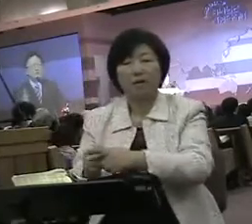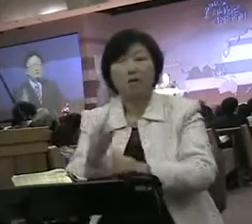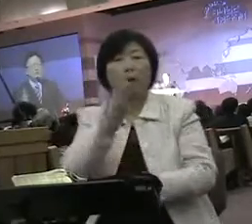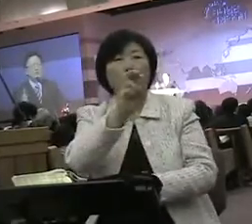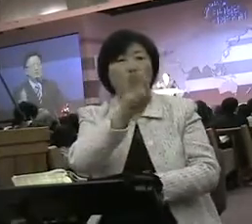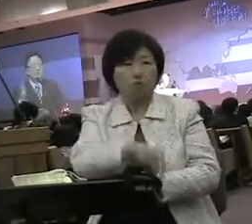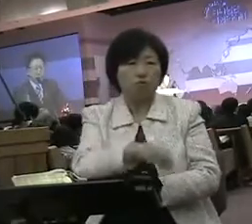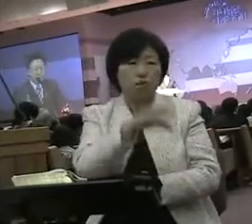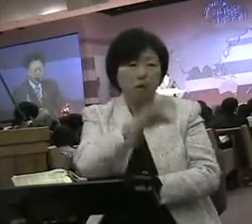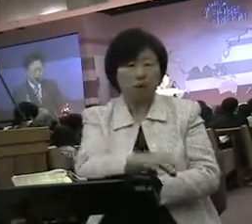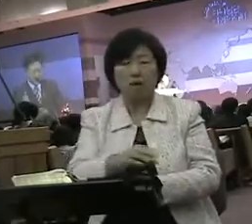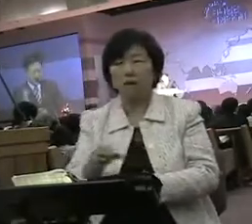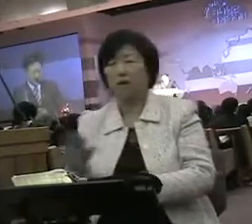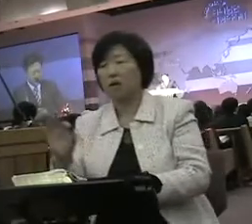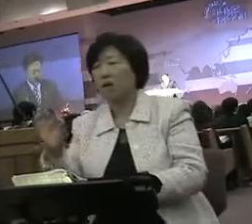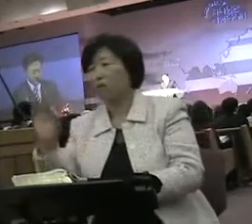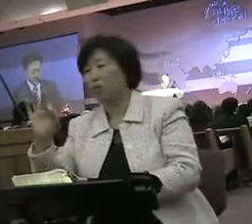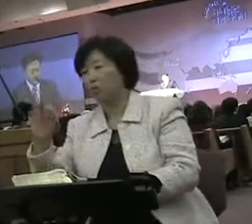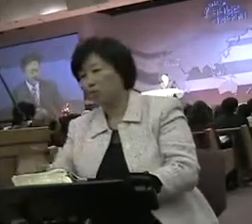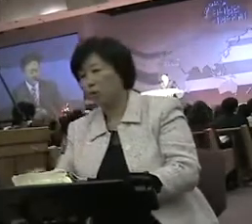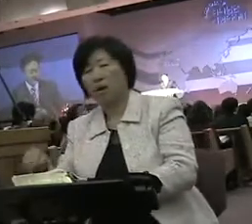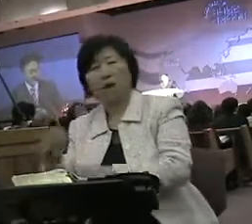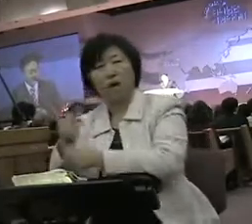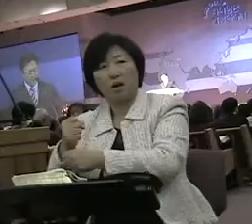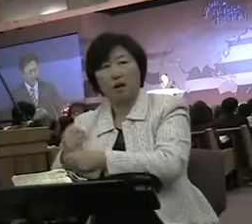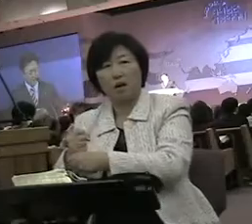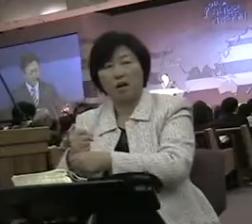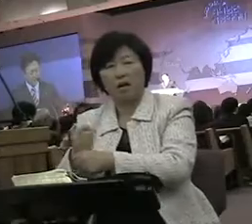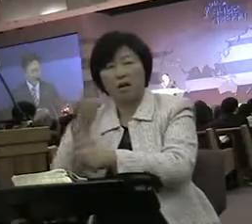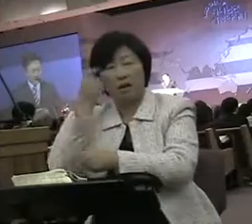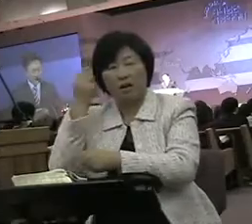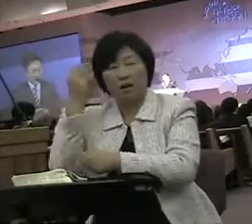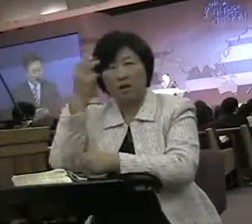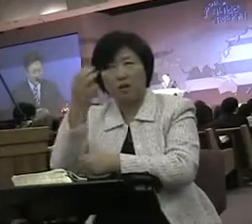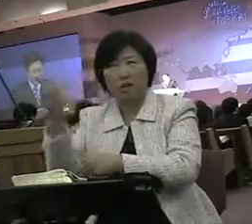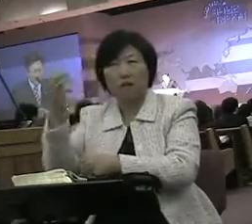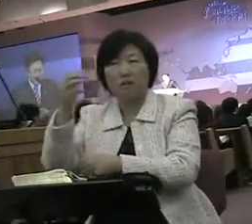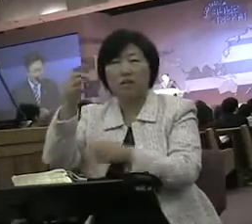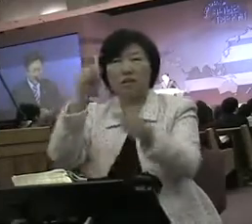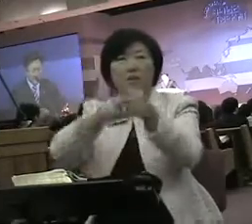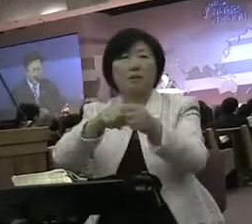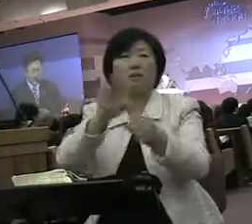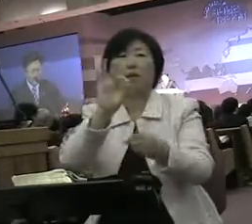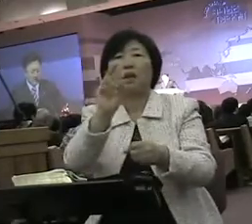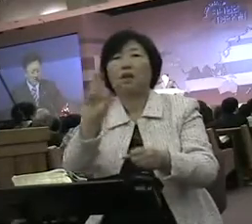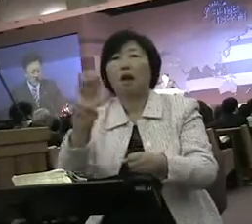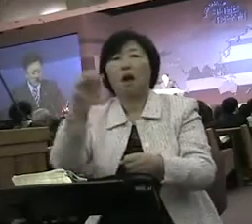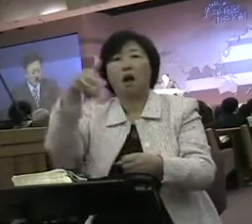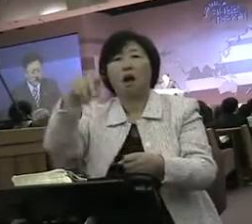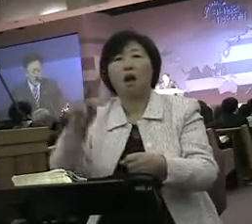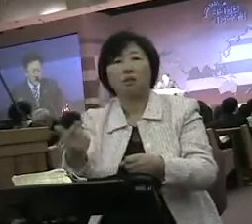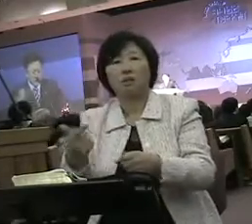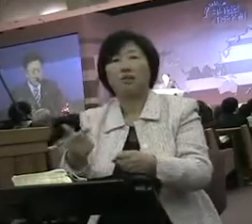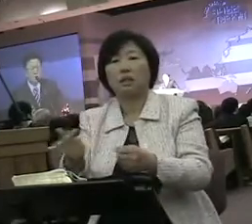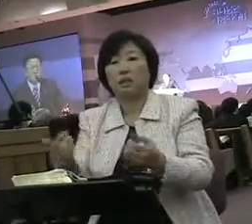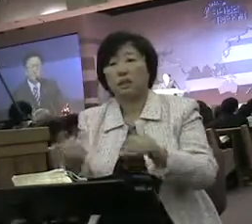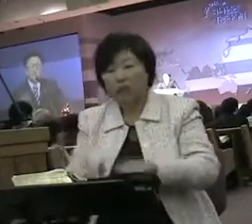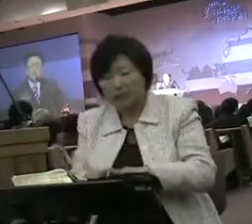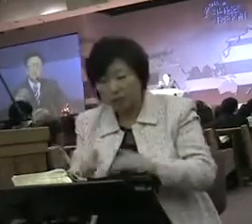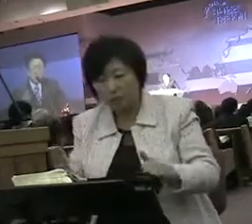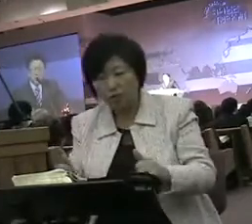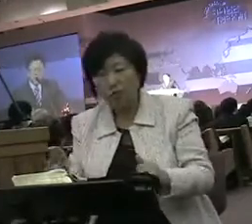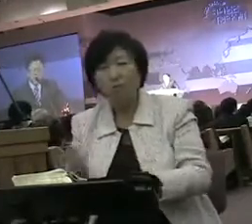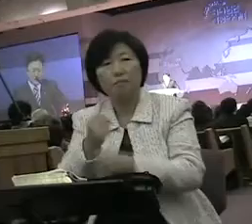있는 영적 야전군들을 길러내고 싶습니다. 다음 세대의 군, 다음 세대의 영성을 주도하는